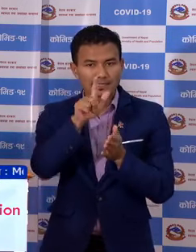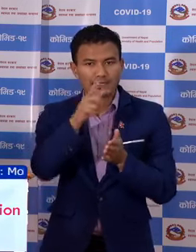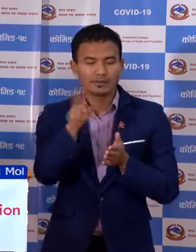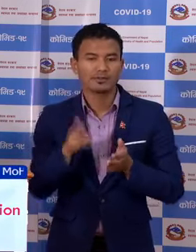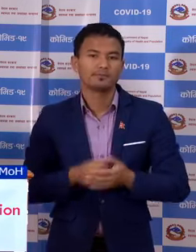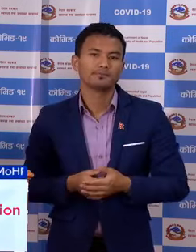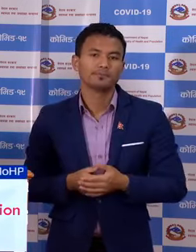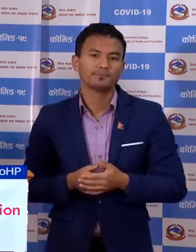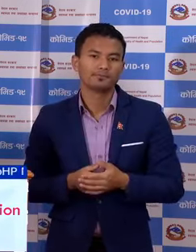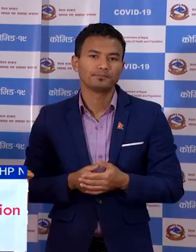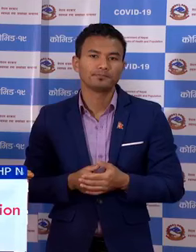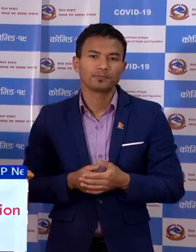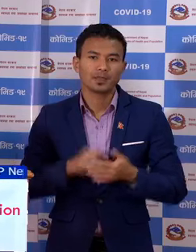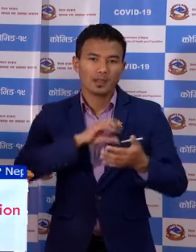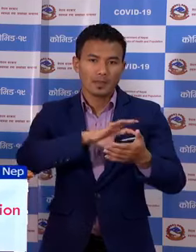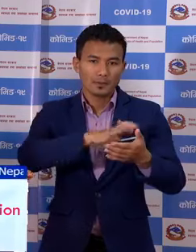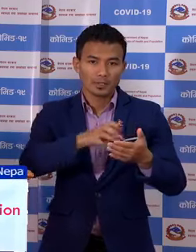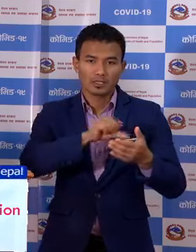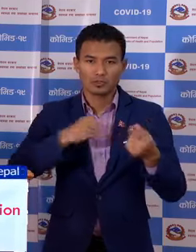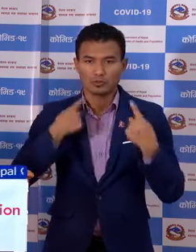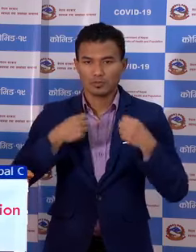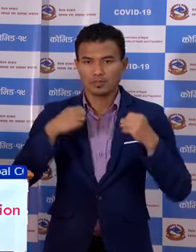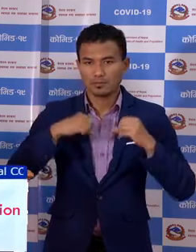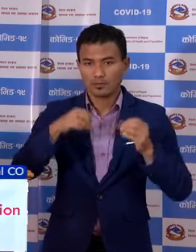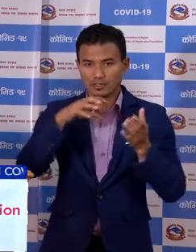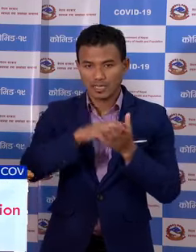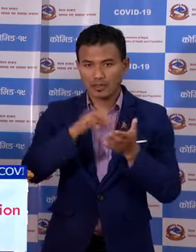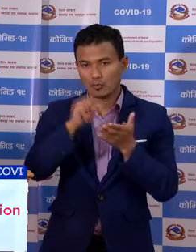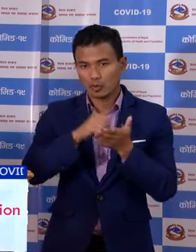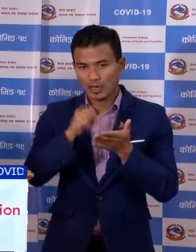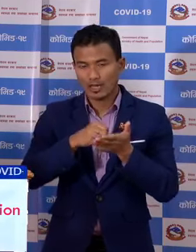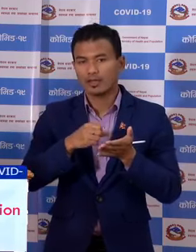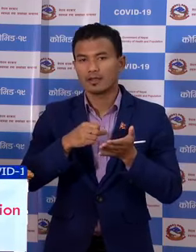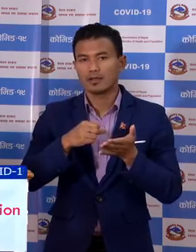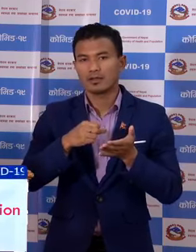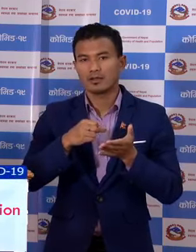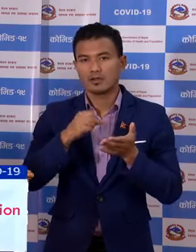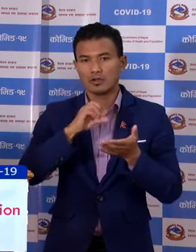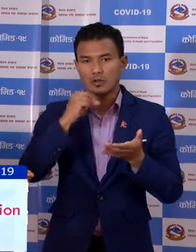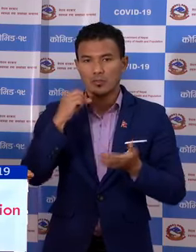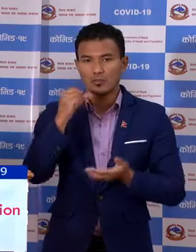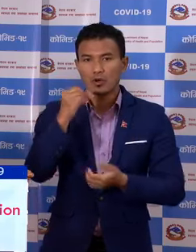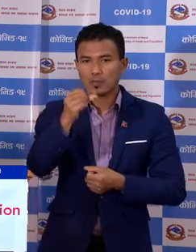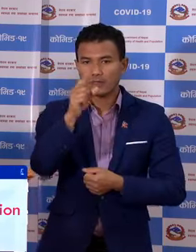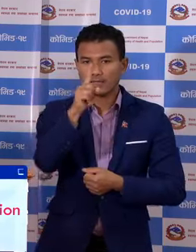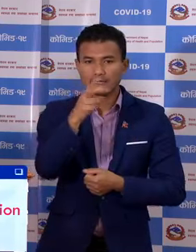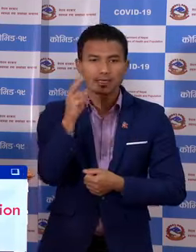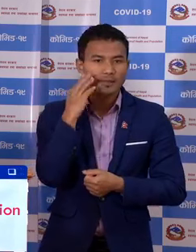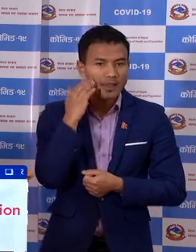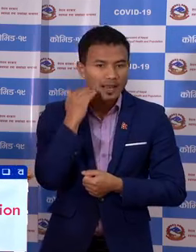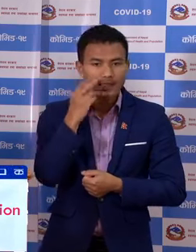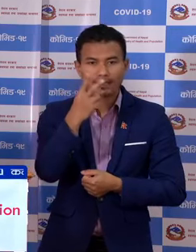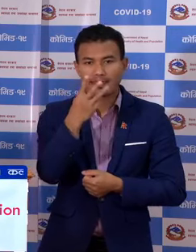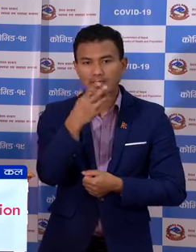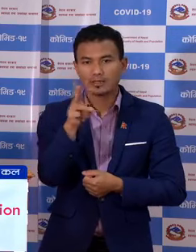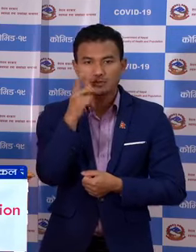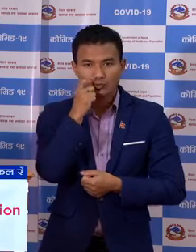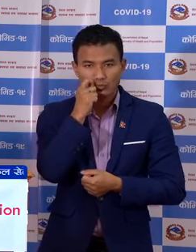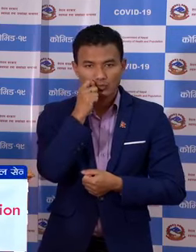जना। प्रादेशिक जनस्वास्थ्य प्रयोगशाला पोखरा पर्वतको 1 जना महिला र 3 जना